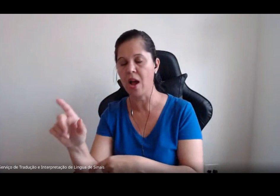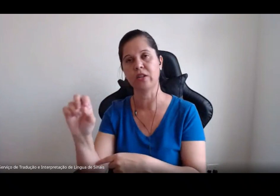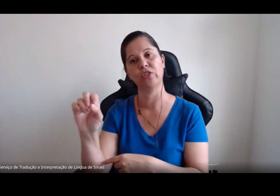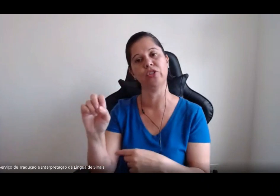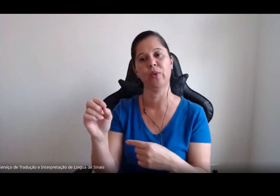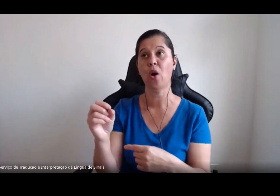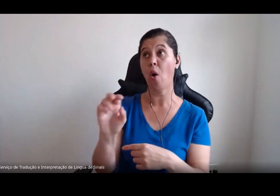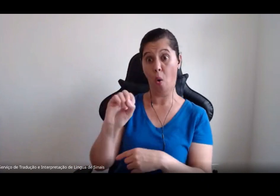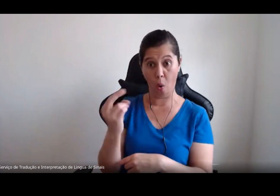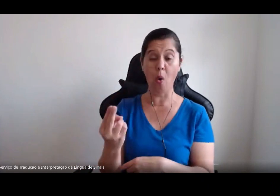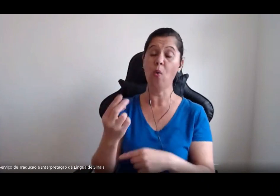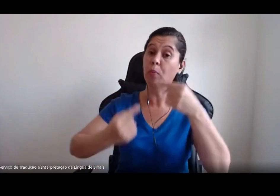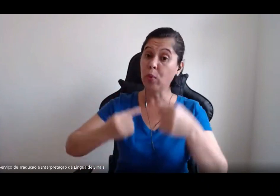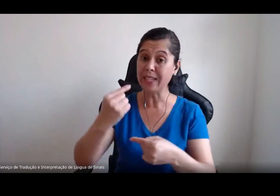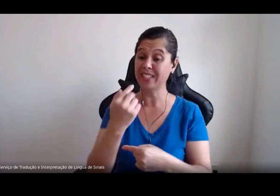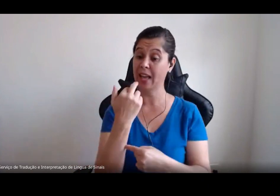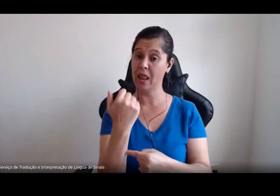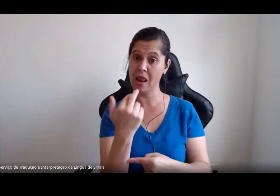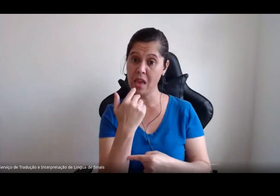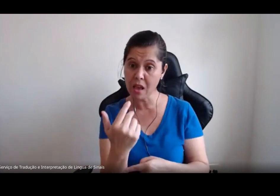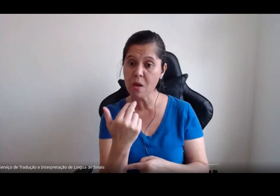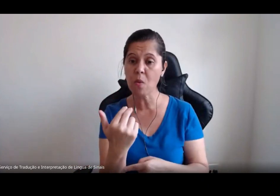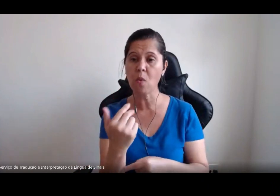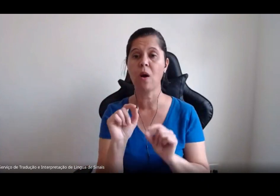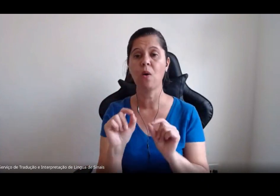mesmo glotopolítica, ou políticas de línguas,